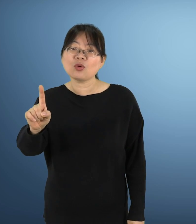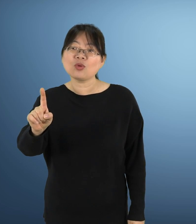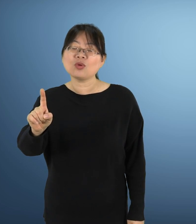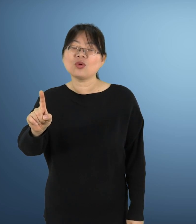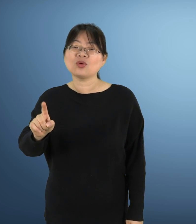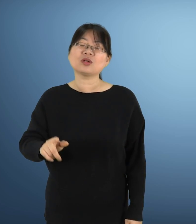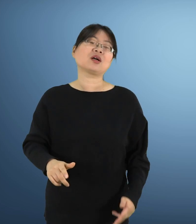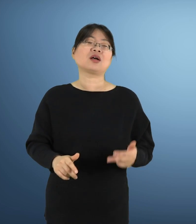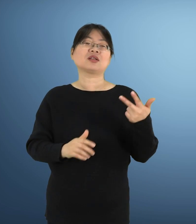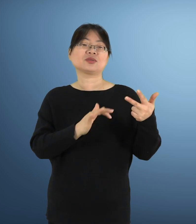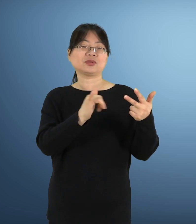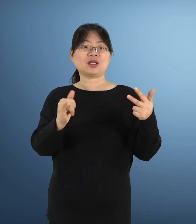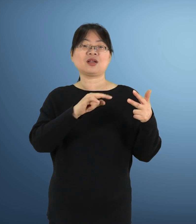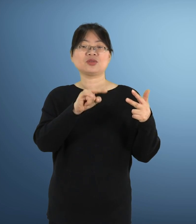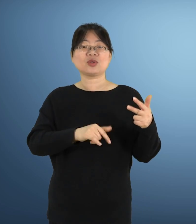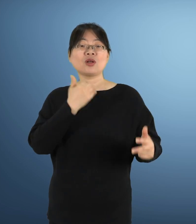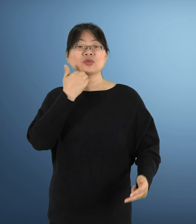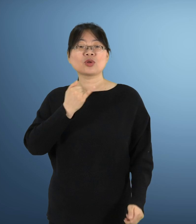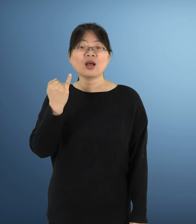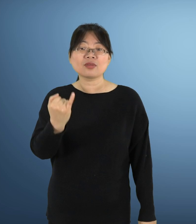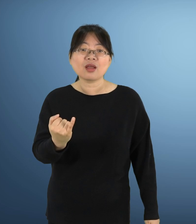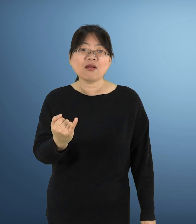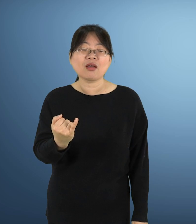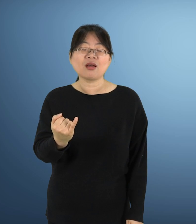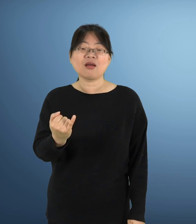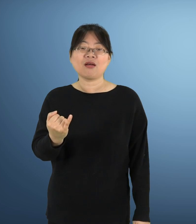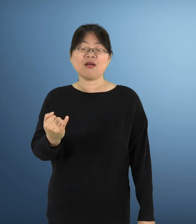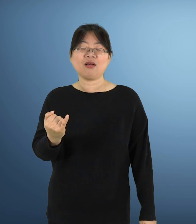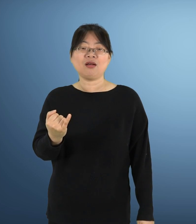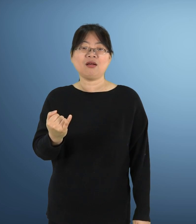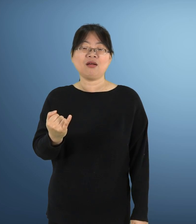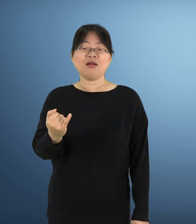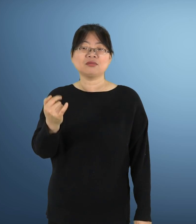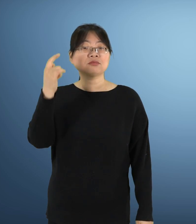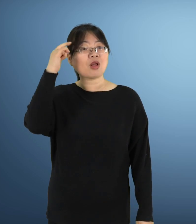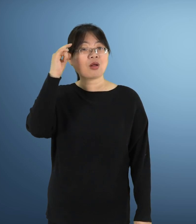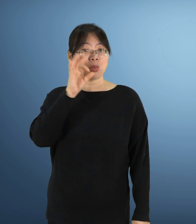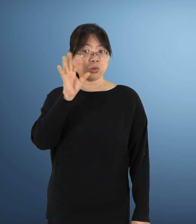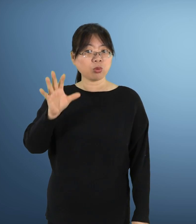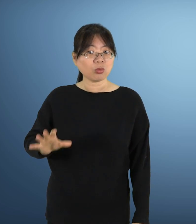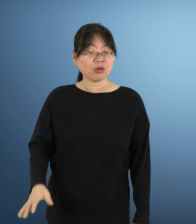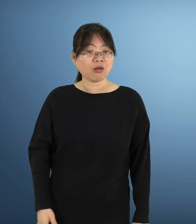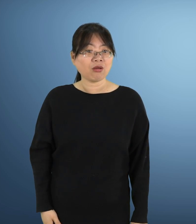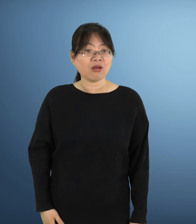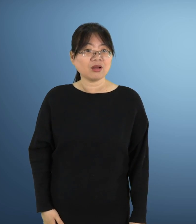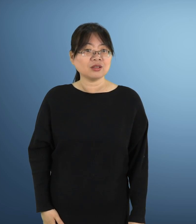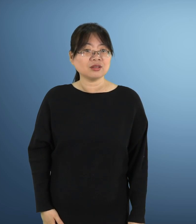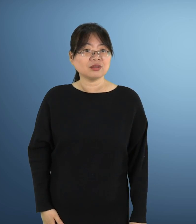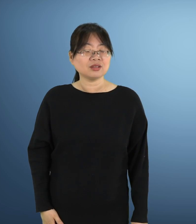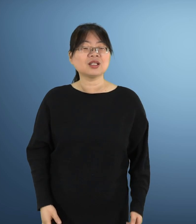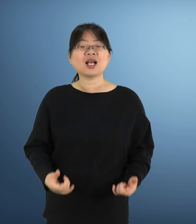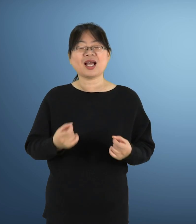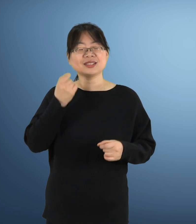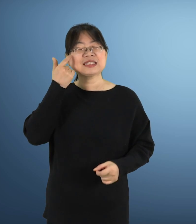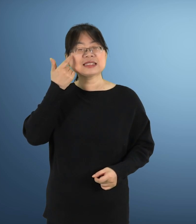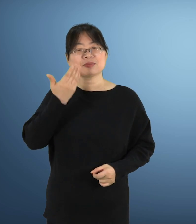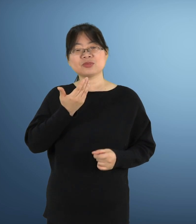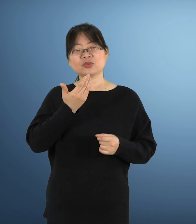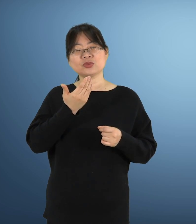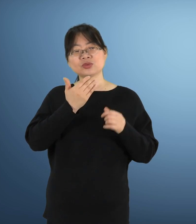같아요? 7사람 중에 생각 안 해보셨나요? 그러니까 이런 질문을 뭐라